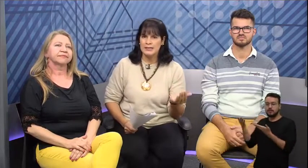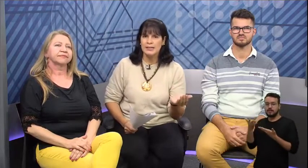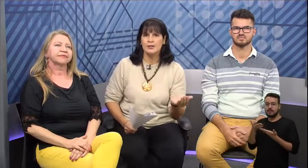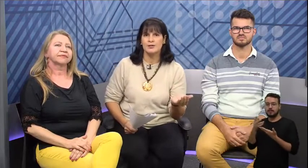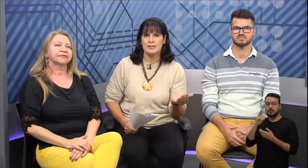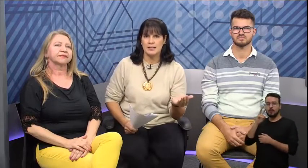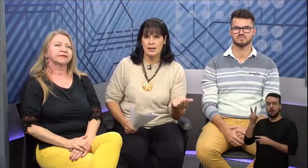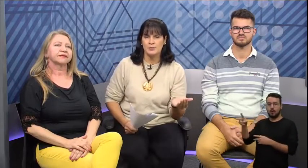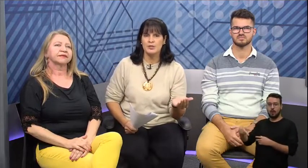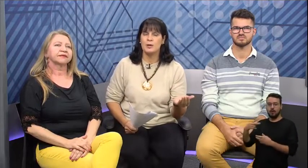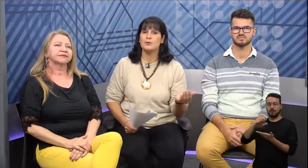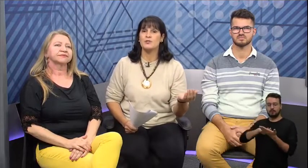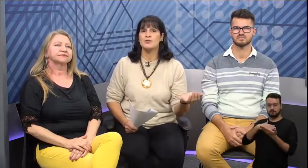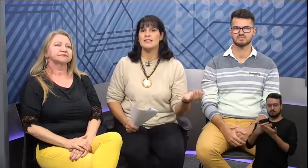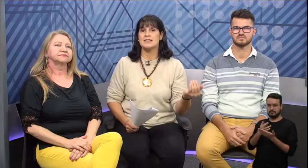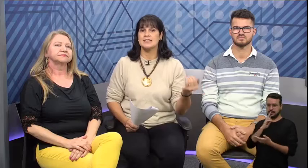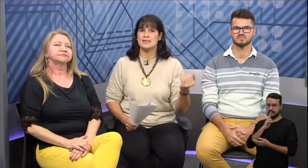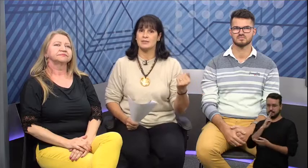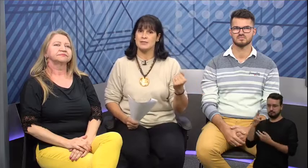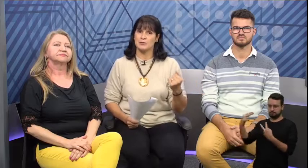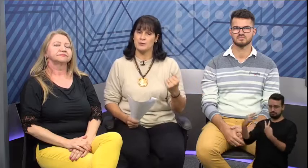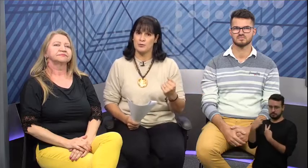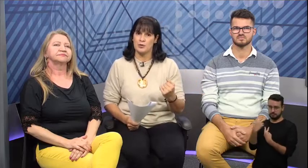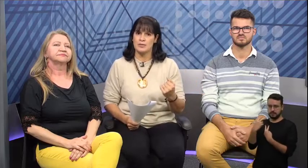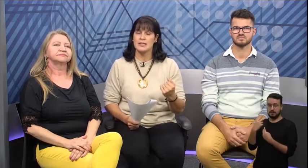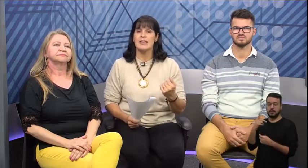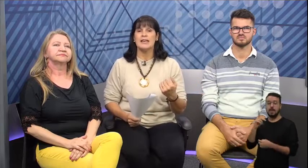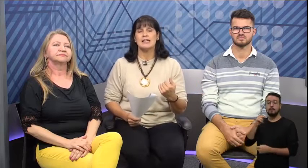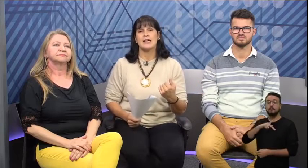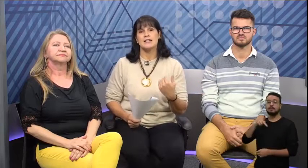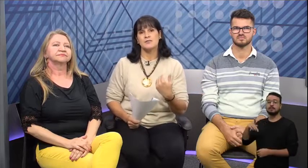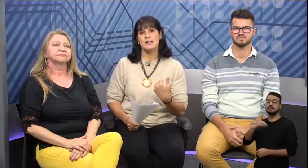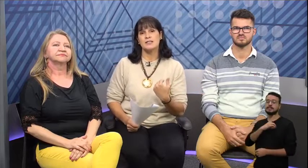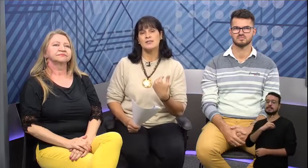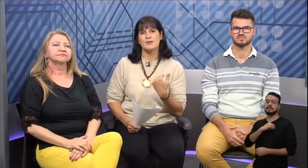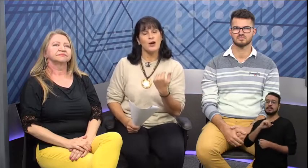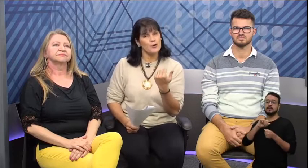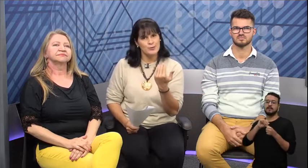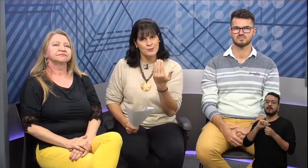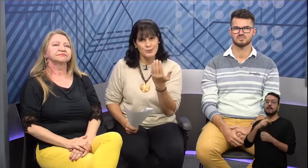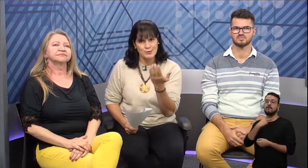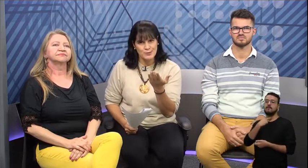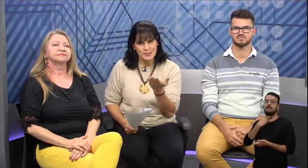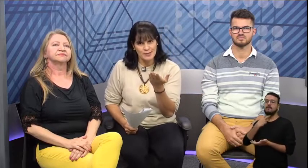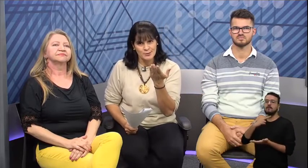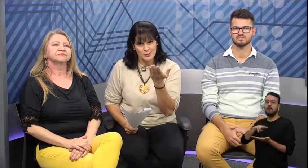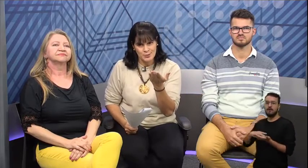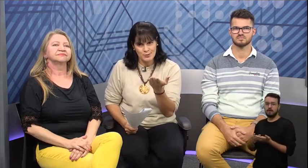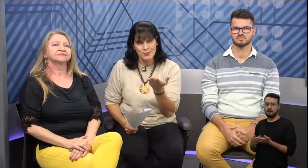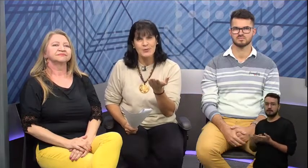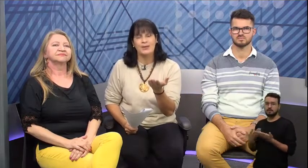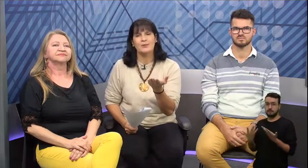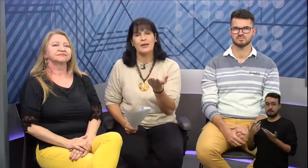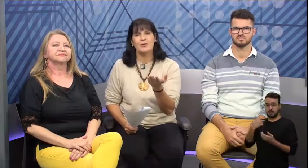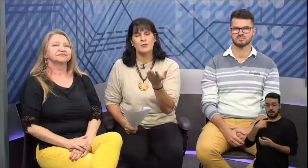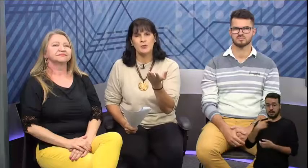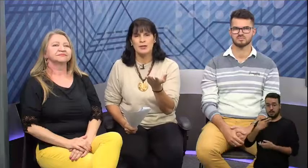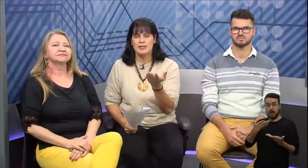que é a nossa intérprete. A professora Sandra está fazendo a voz. Às vezes, agora eu estou falando com você, então eu estou com o meu olhar na